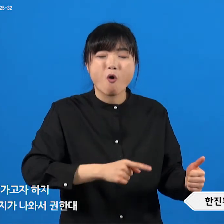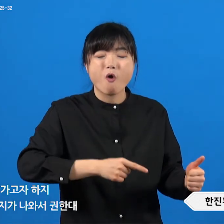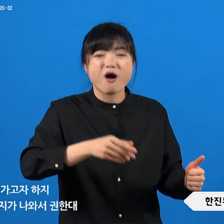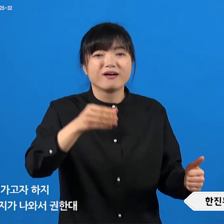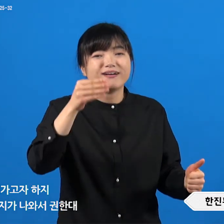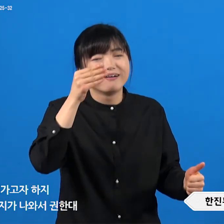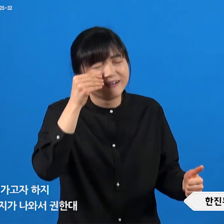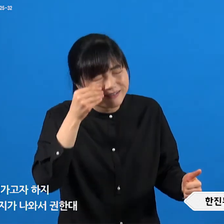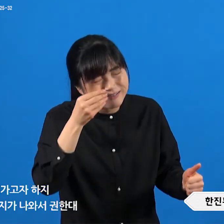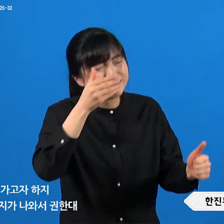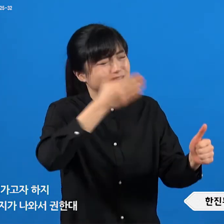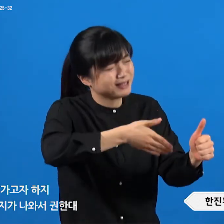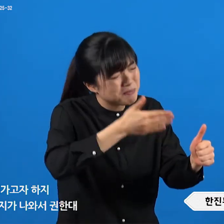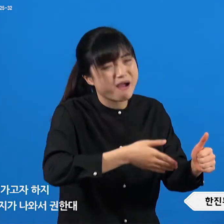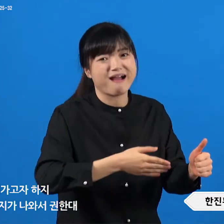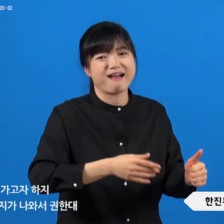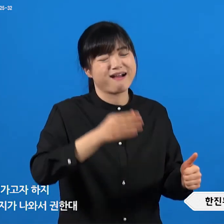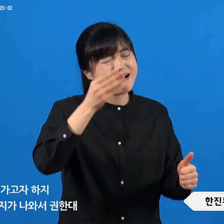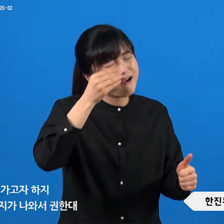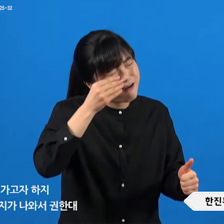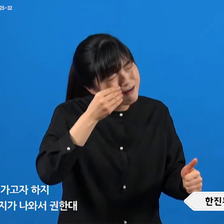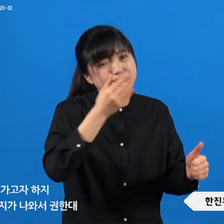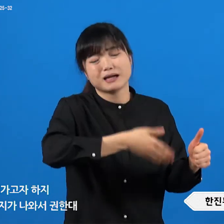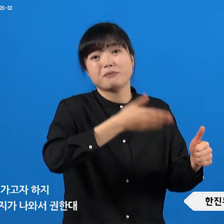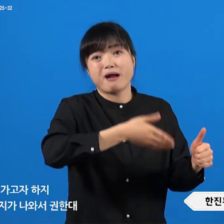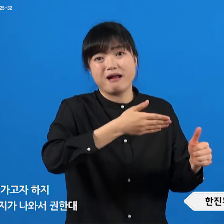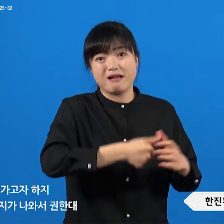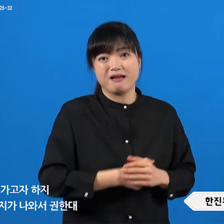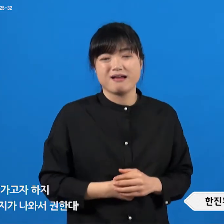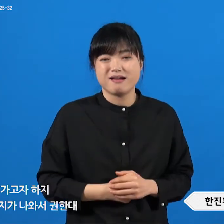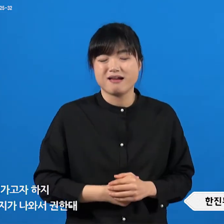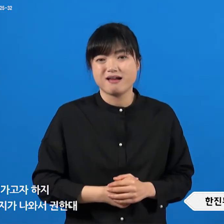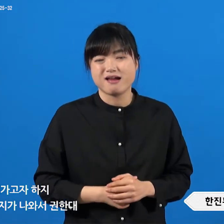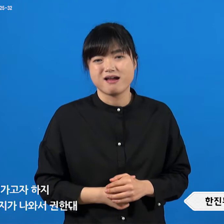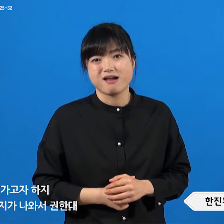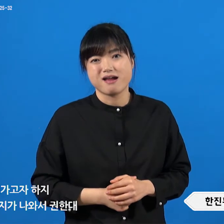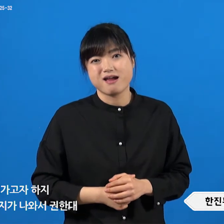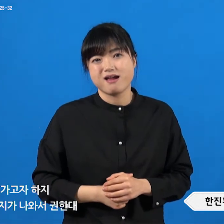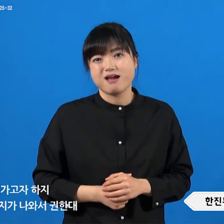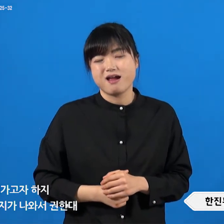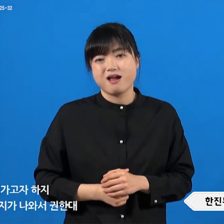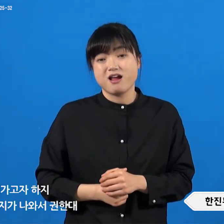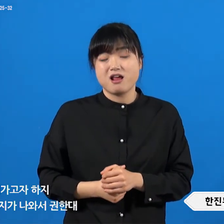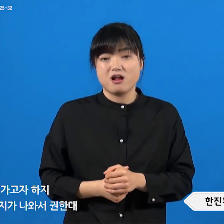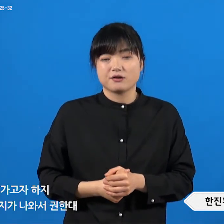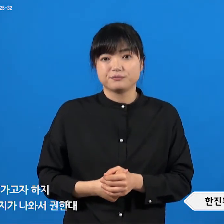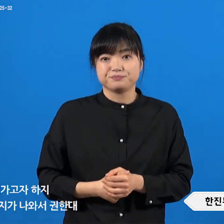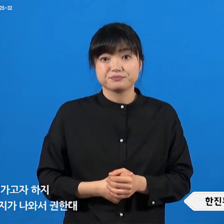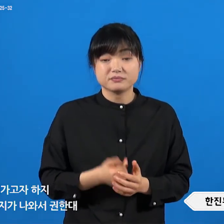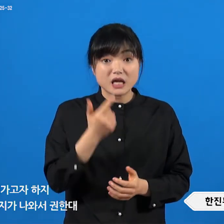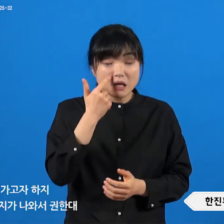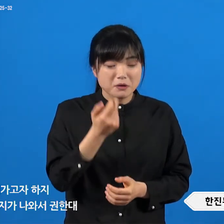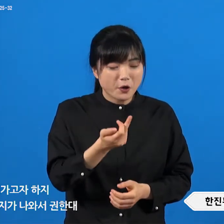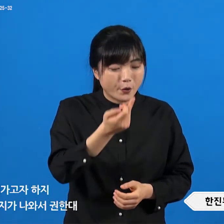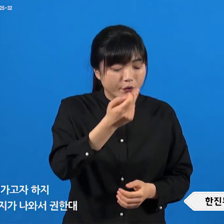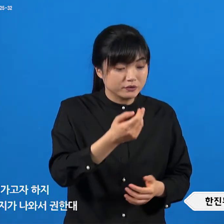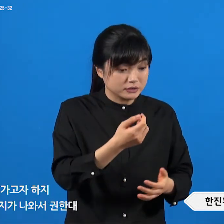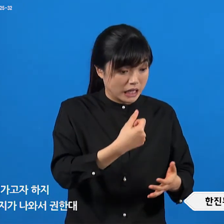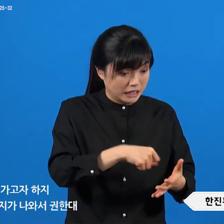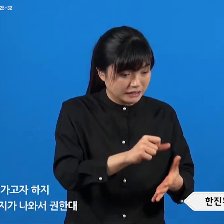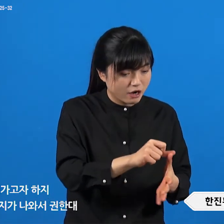하는 말인데 사정하다, 빌다 하는 뜻입니다. 아버지가 이 형에게